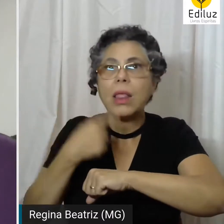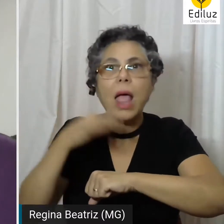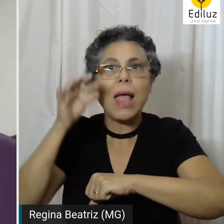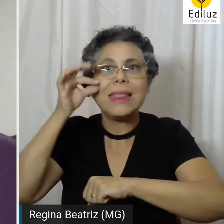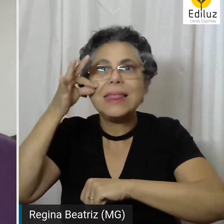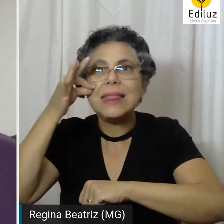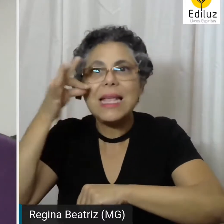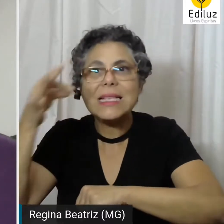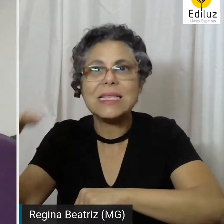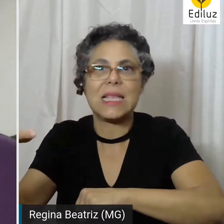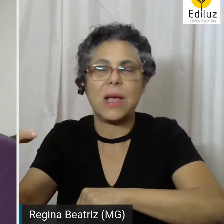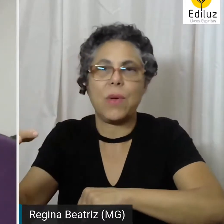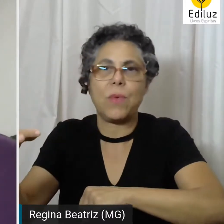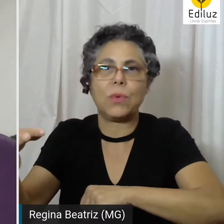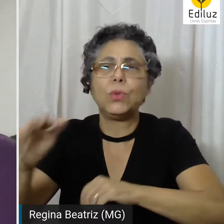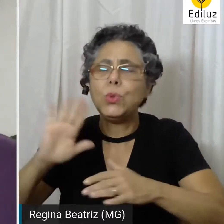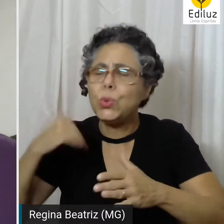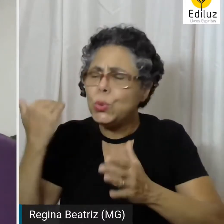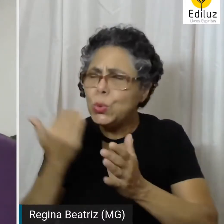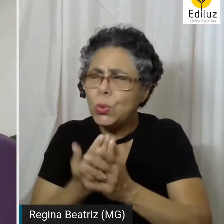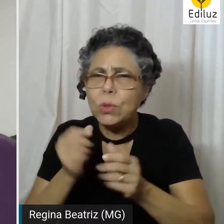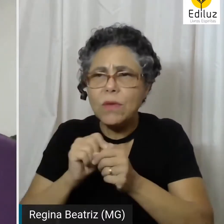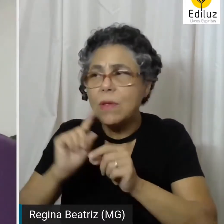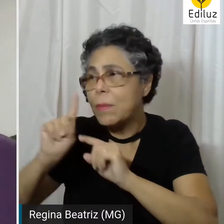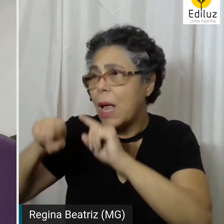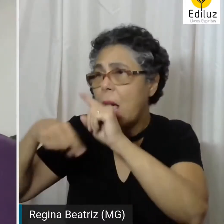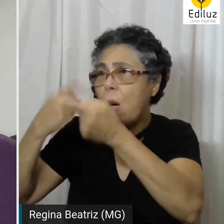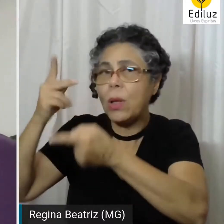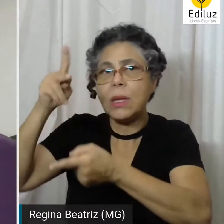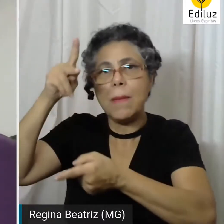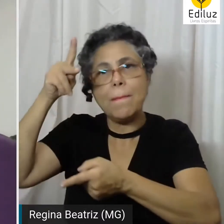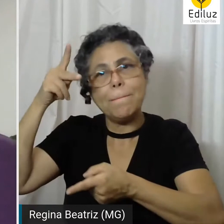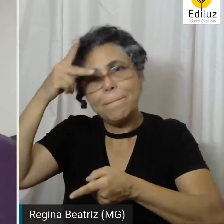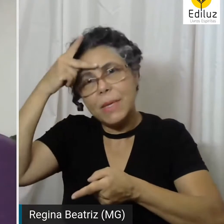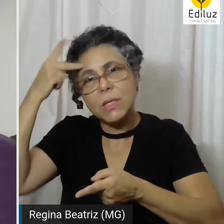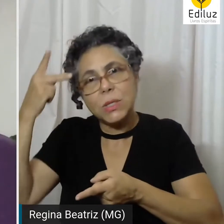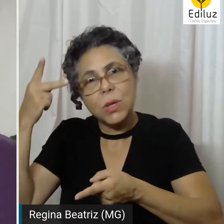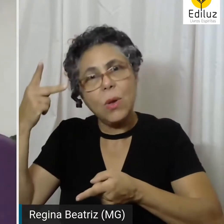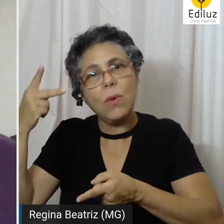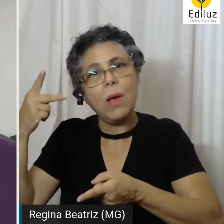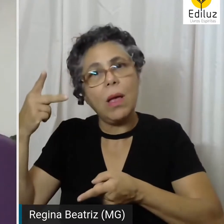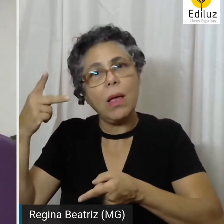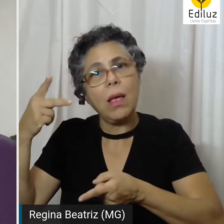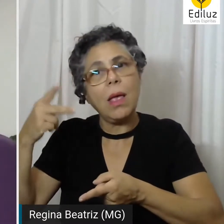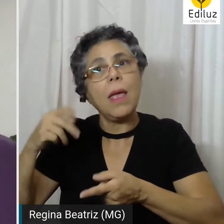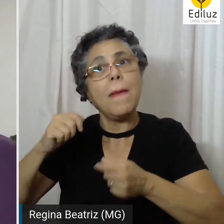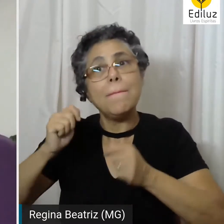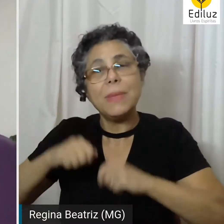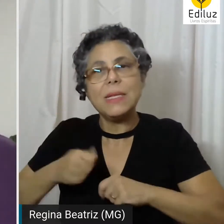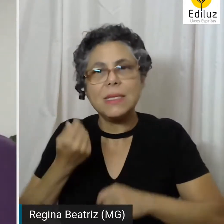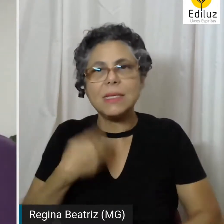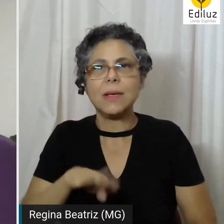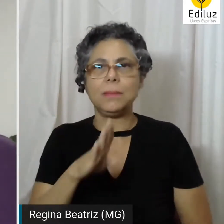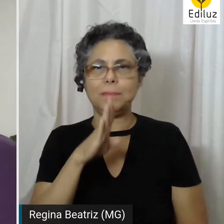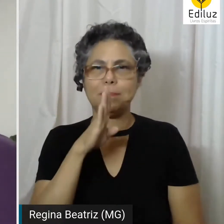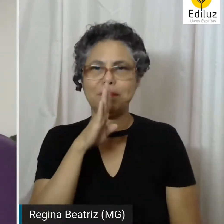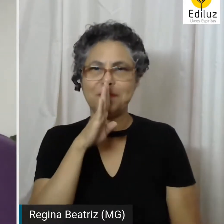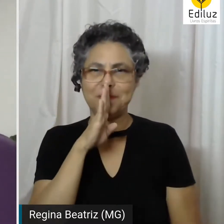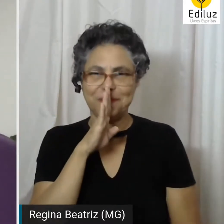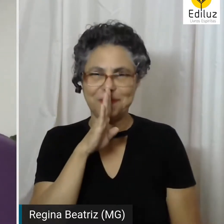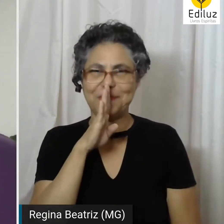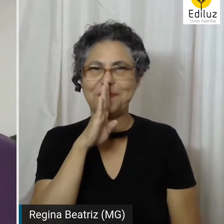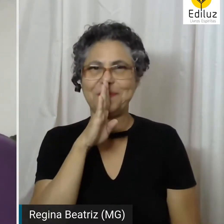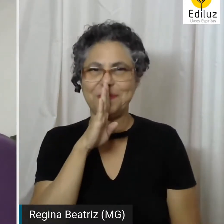que fizermos por alguém, guarde o respectivo silêncio.